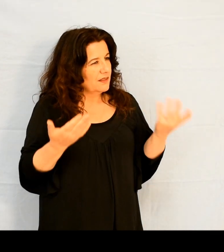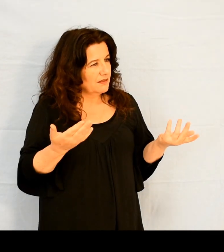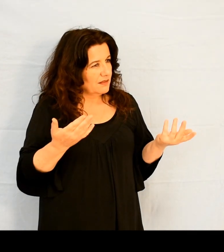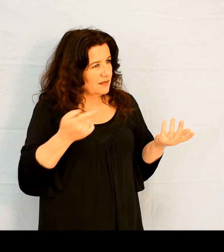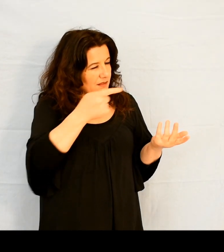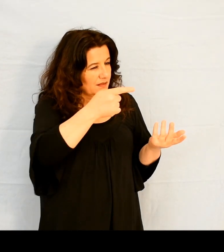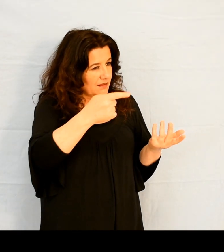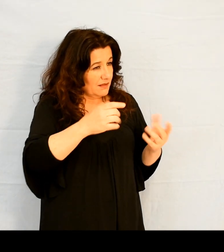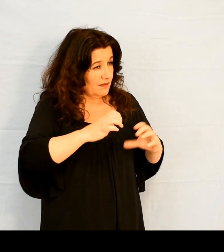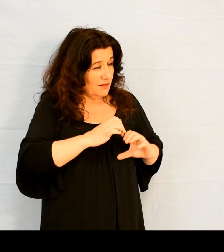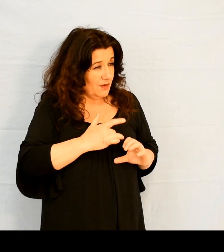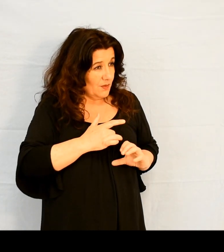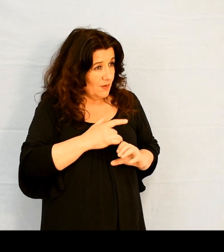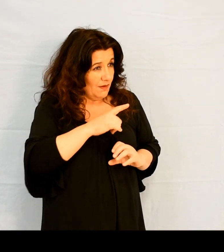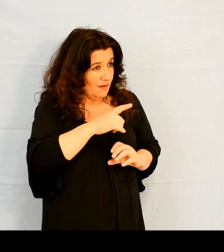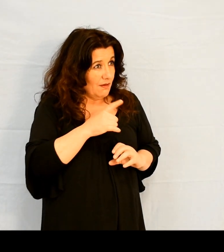croire tout ce que les prophètes ont dit.